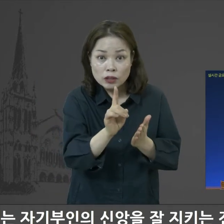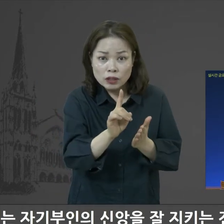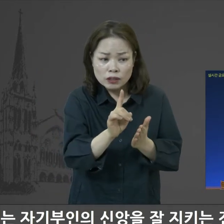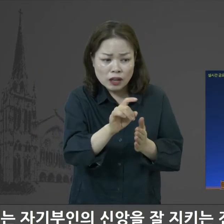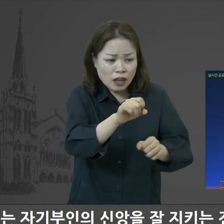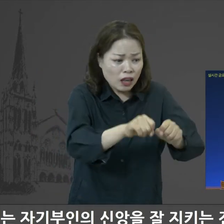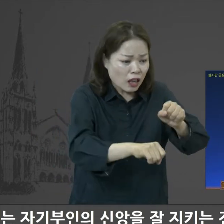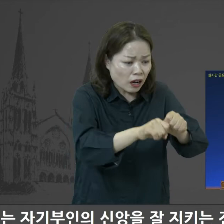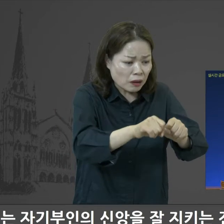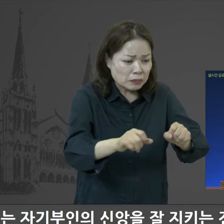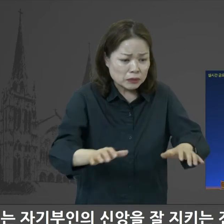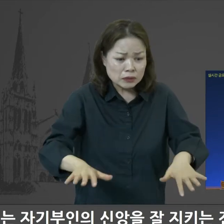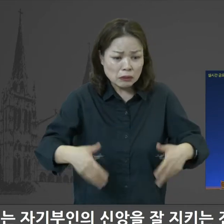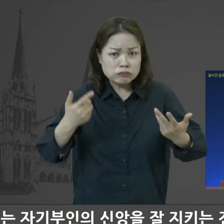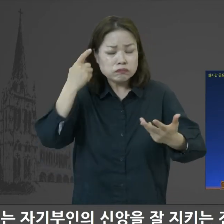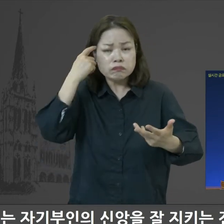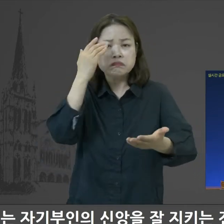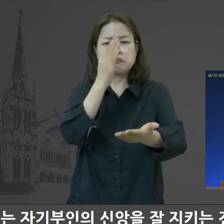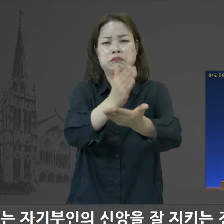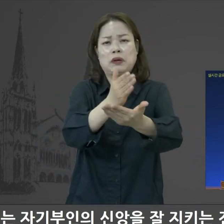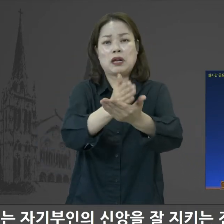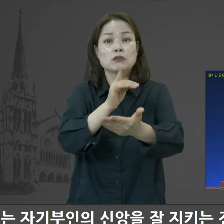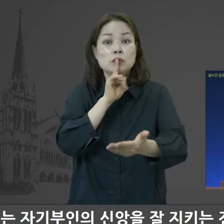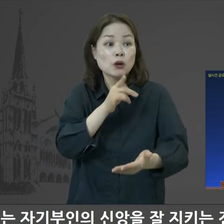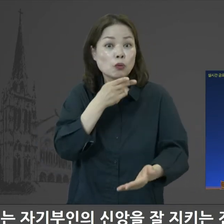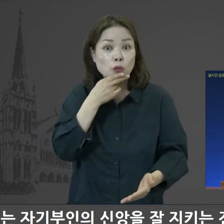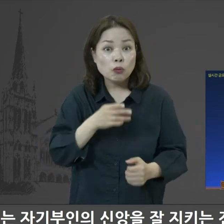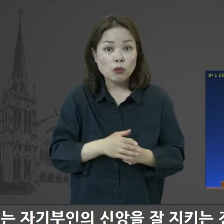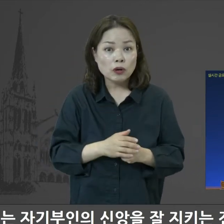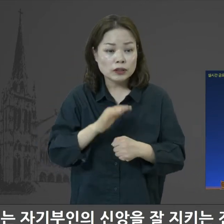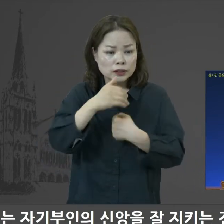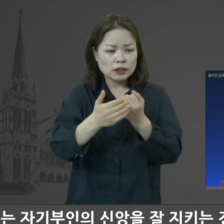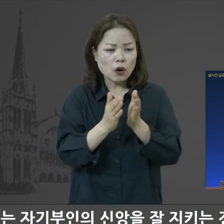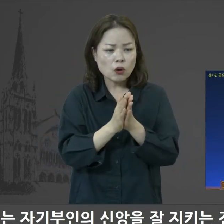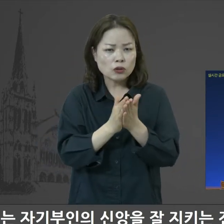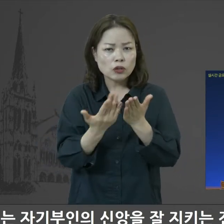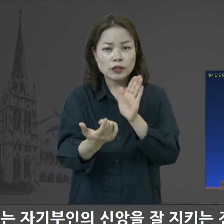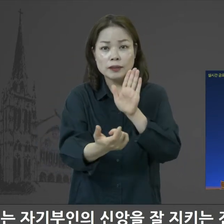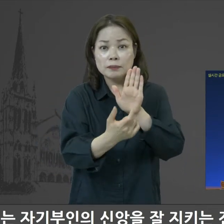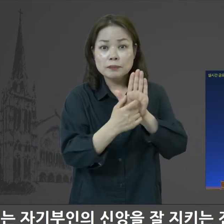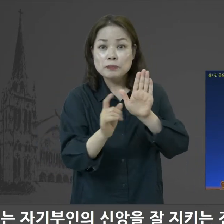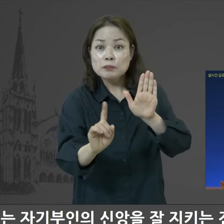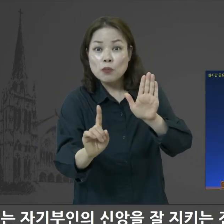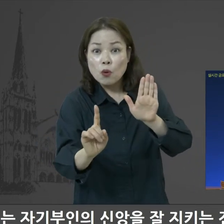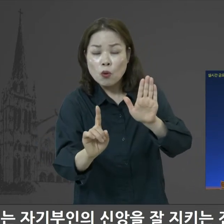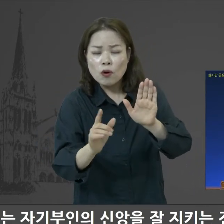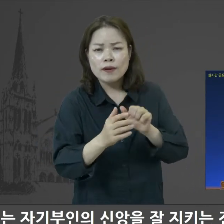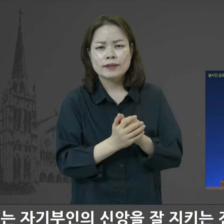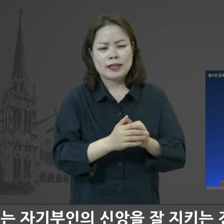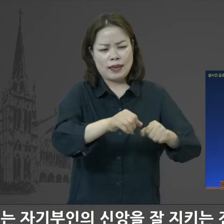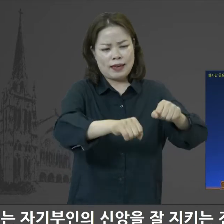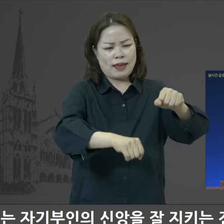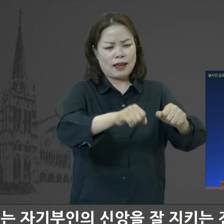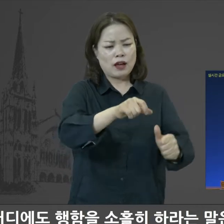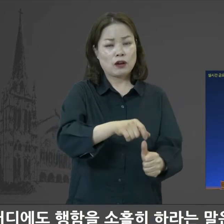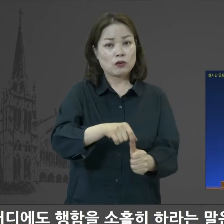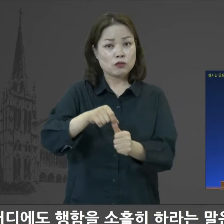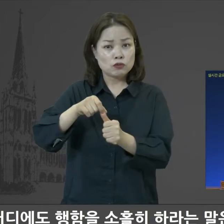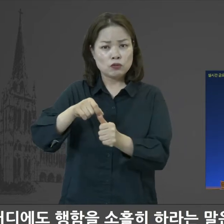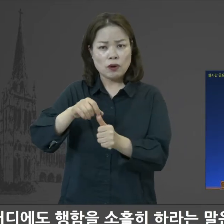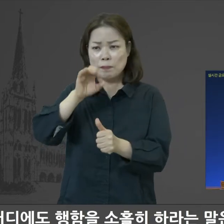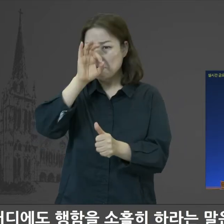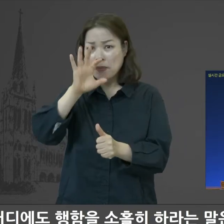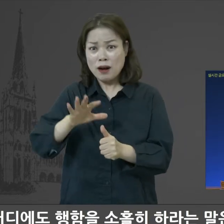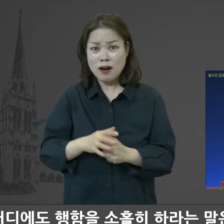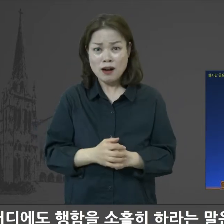행함을 소홀히 하라라는 말은 없습니다. 성경이 강조하고 있는 내용은 뭐냐면, 우리가 행함으로 구원을 받을 수